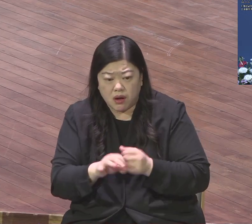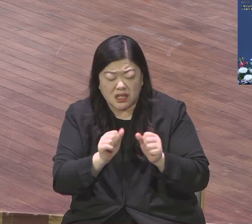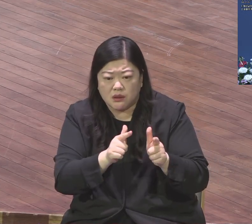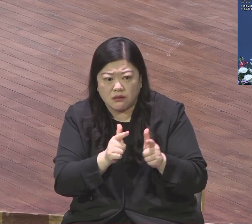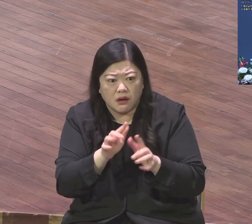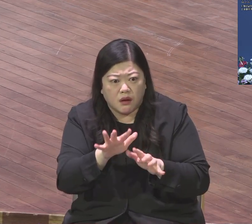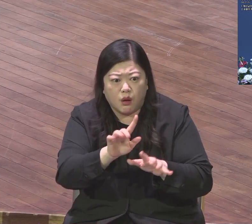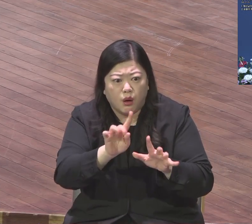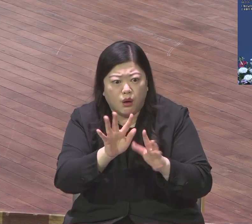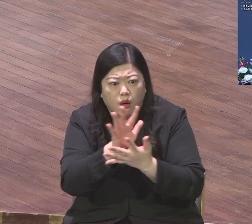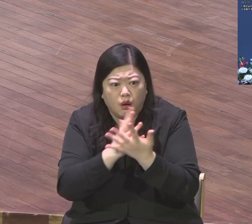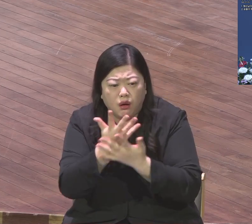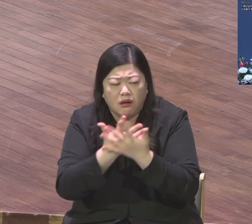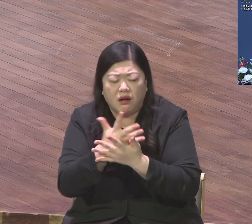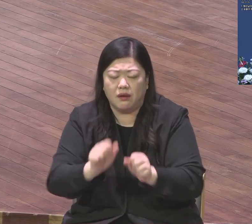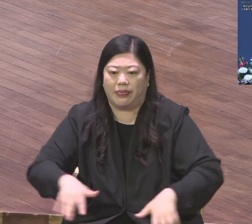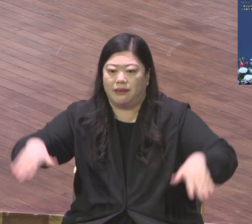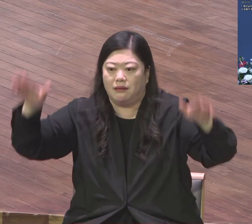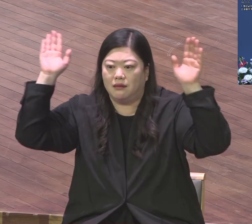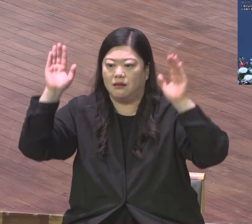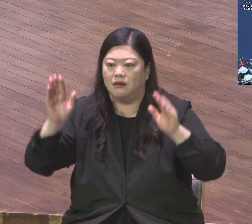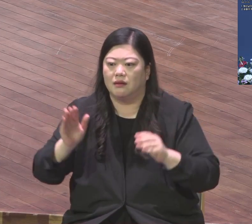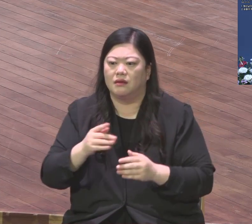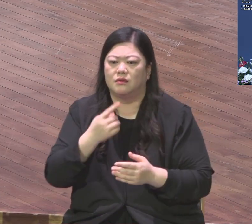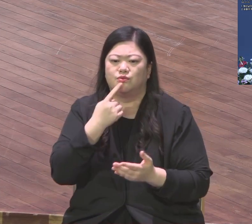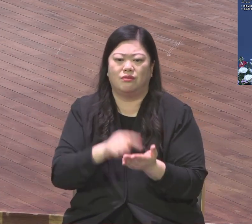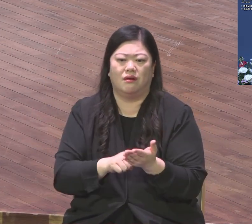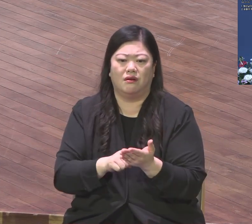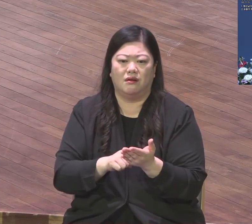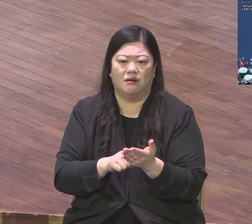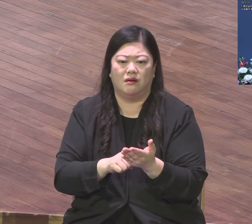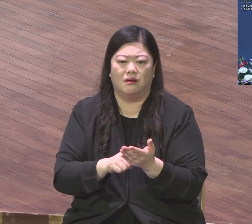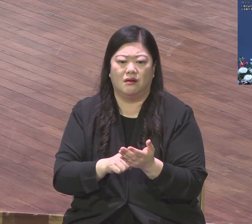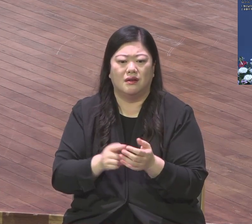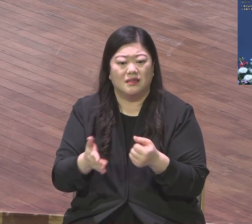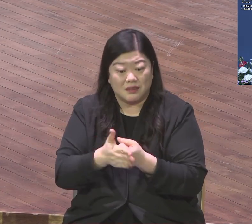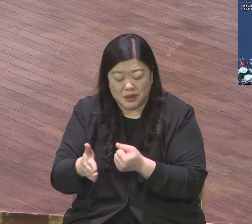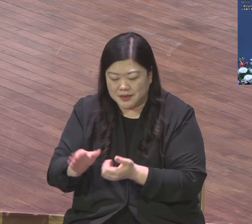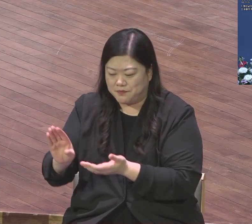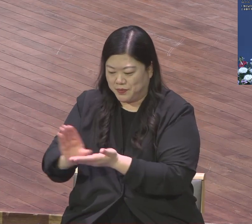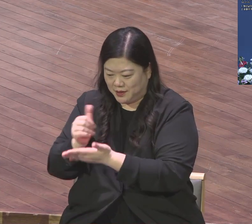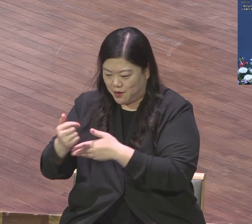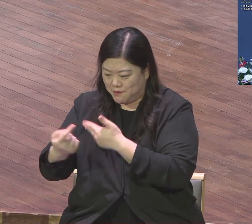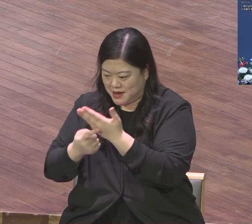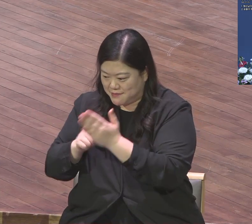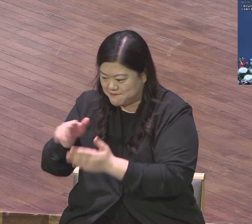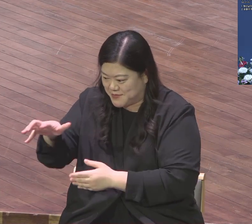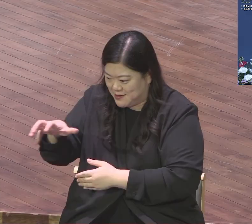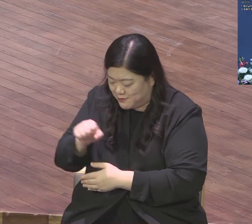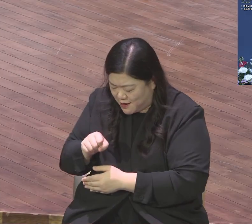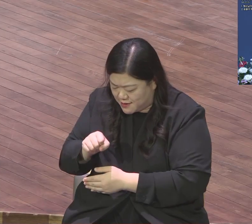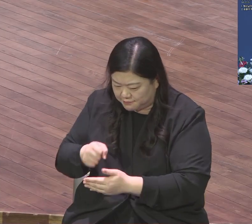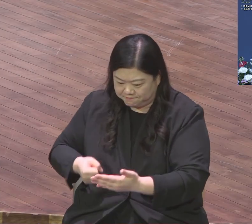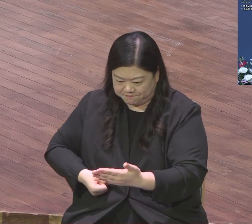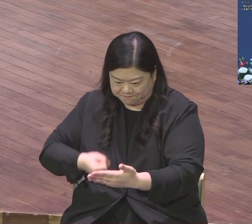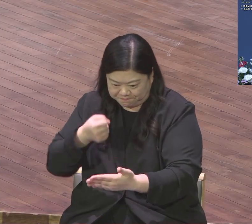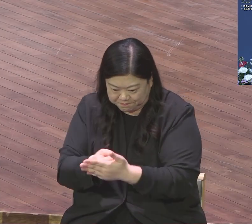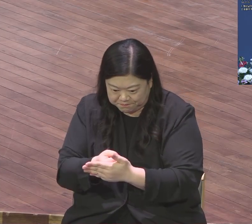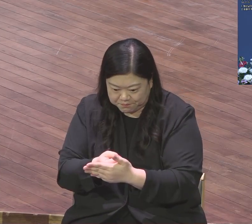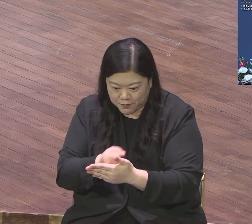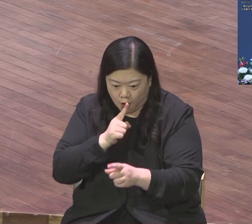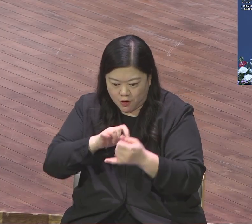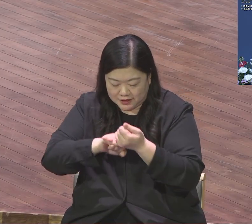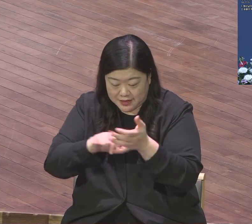그래야 정글을 가져요. 그리스도 예수의 마음을 품는 정말 영적 기벽을 가지고 언약적